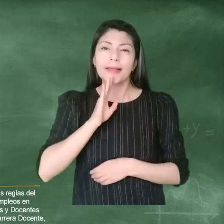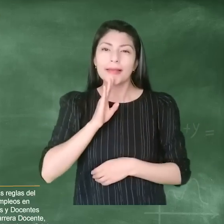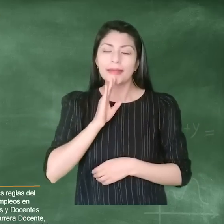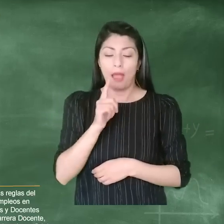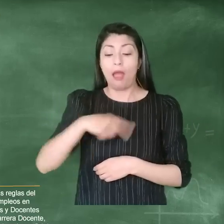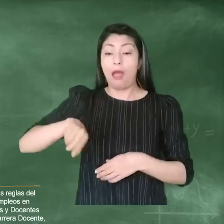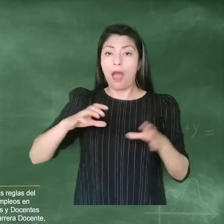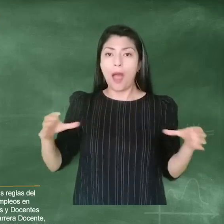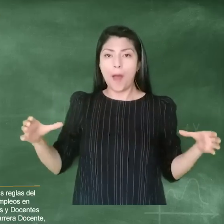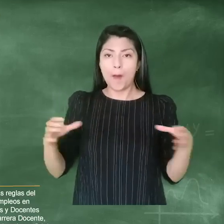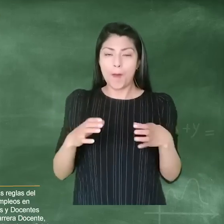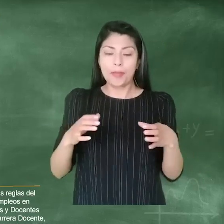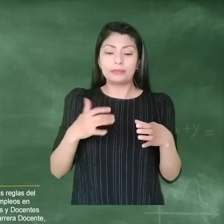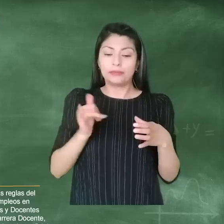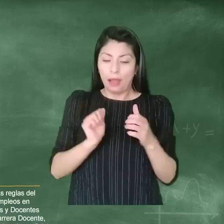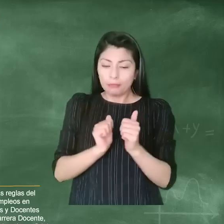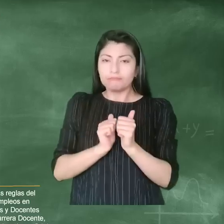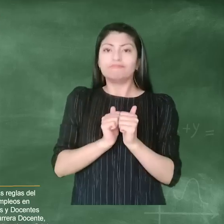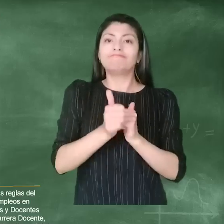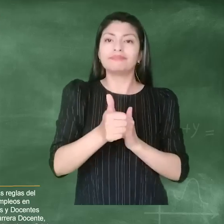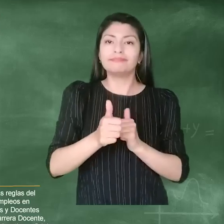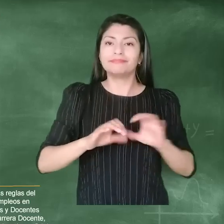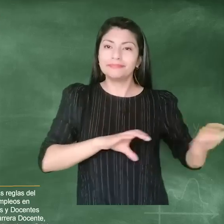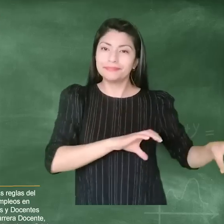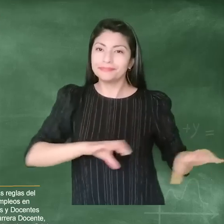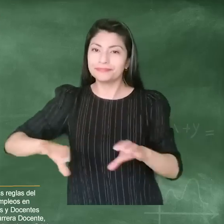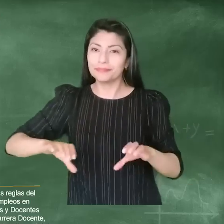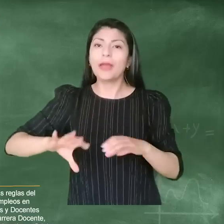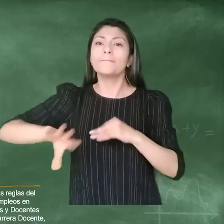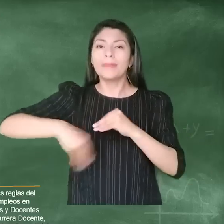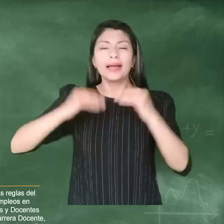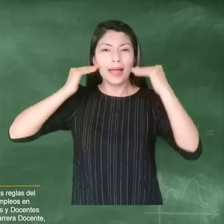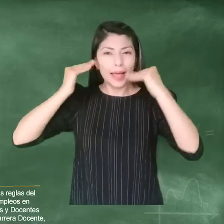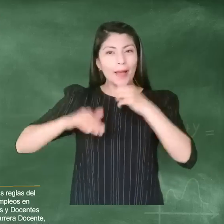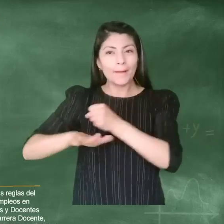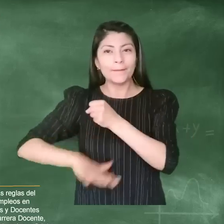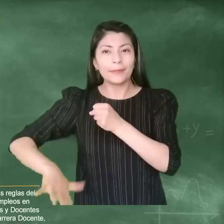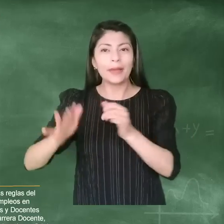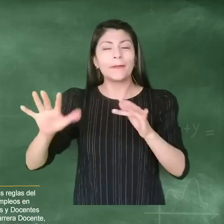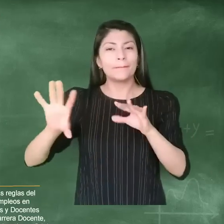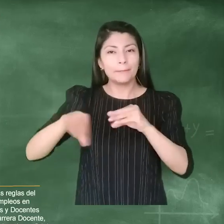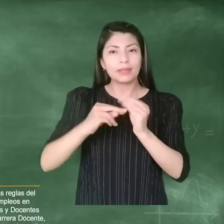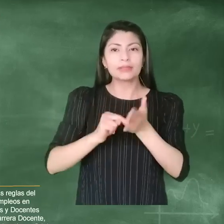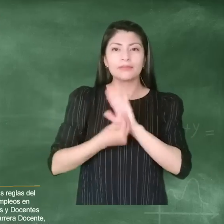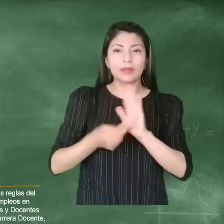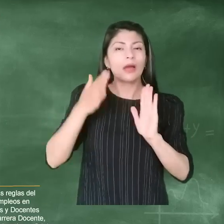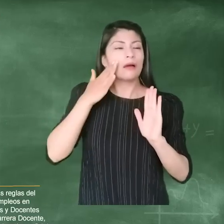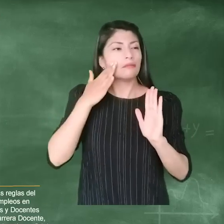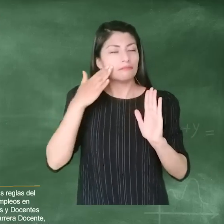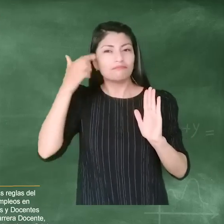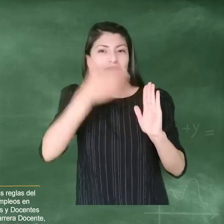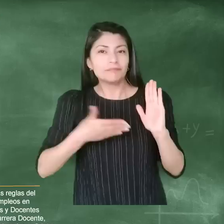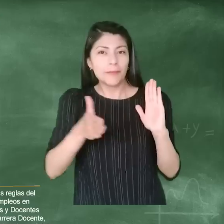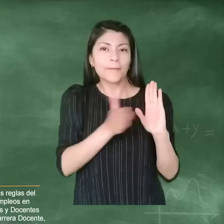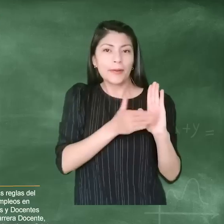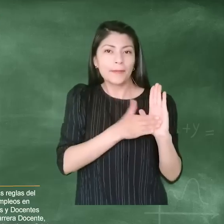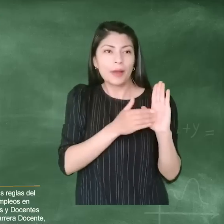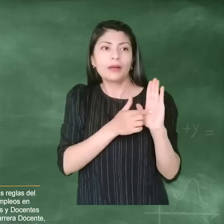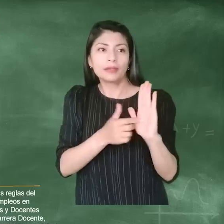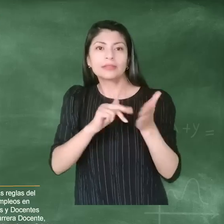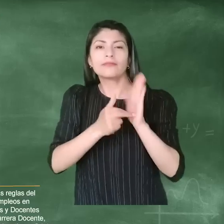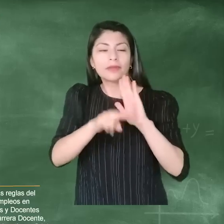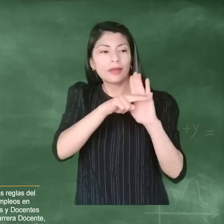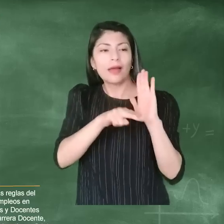los aspirantes que hayan superado la prueba de aptitudes y competencias básicas y cumplan con la etapa de verificación